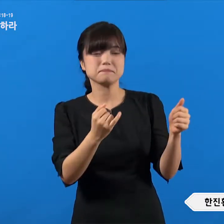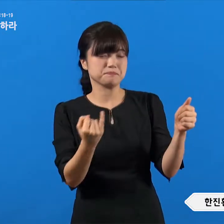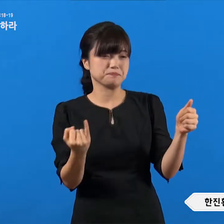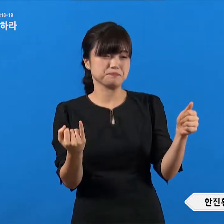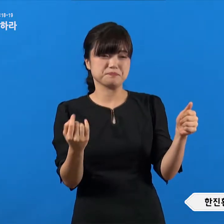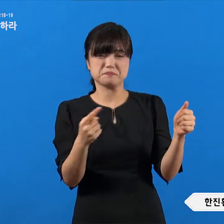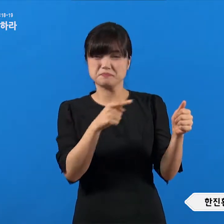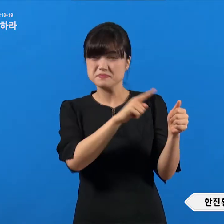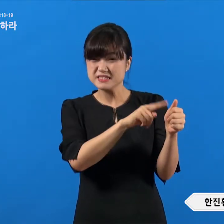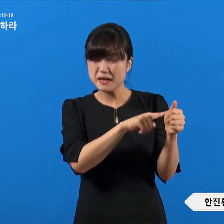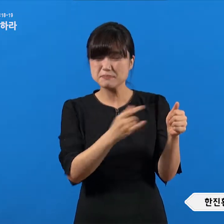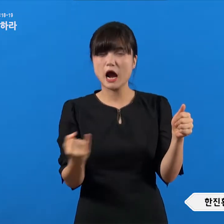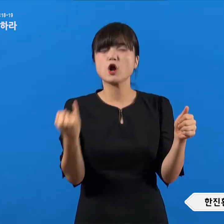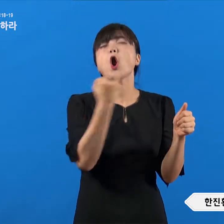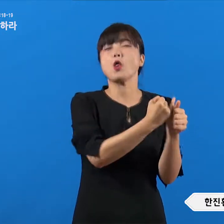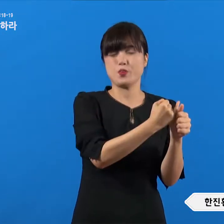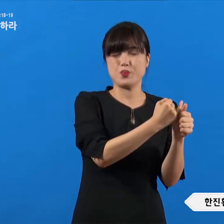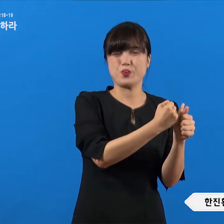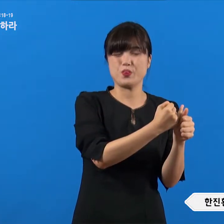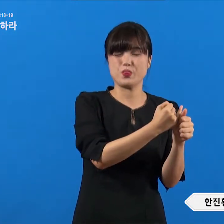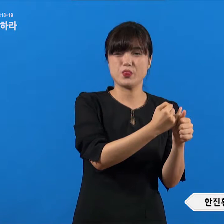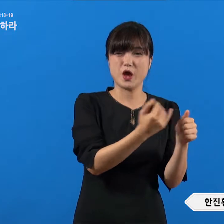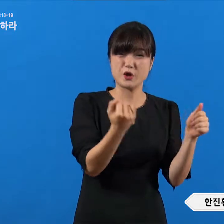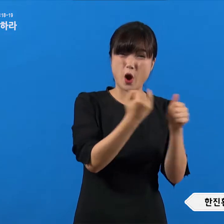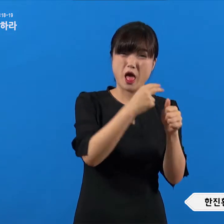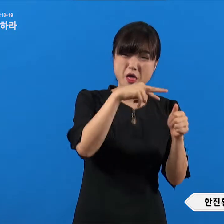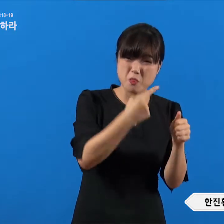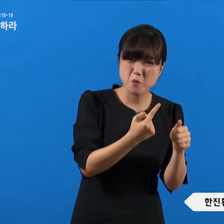결혼해도 돌고 결혼 안 해도 돌고.